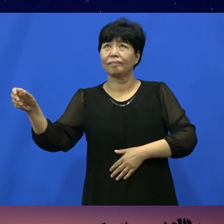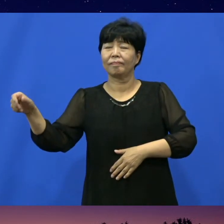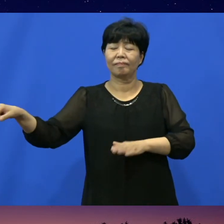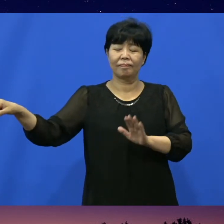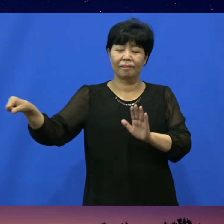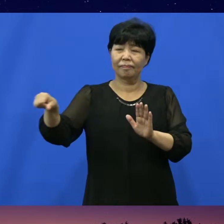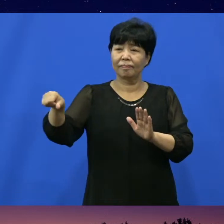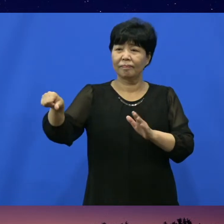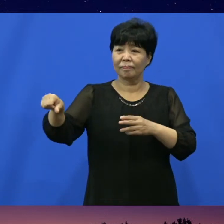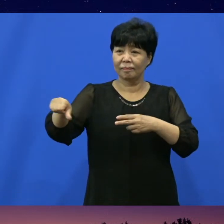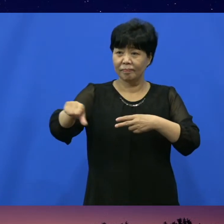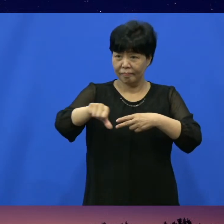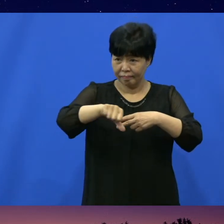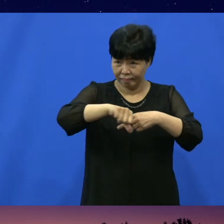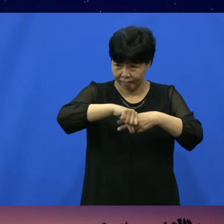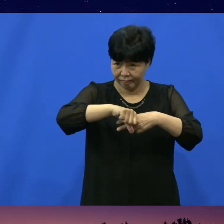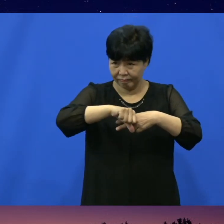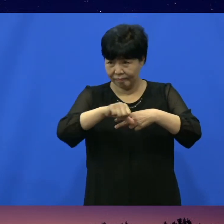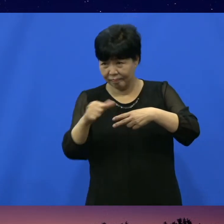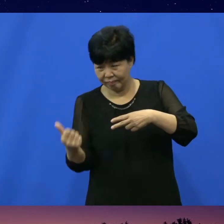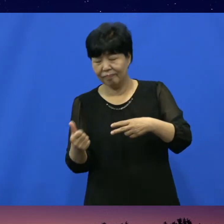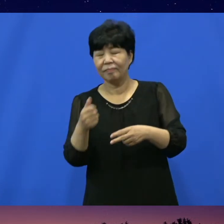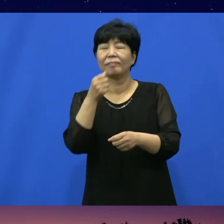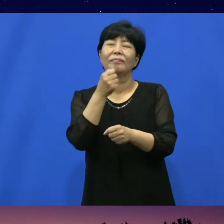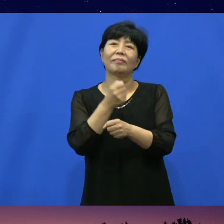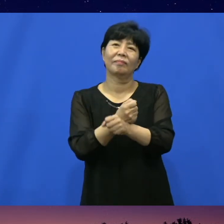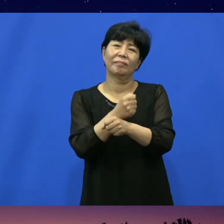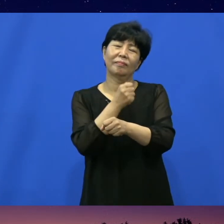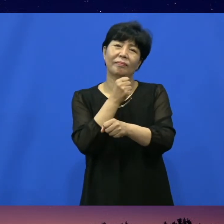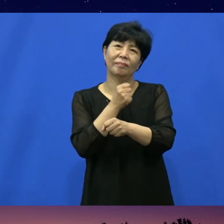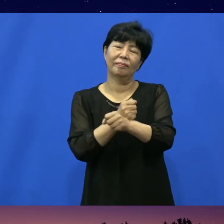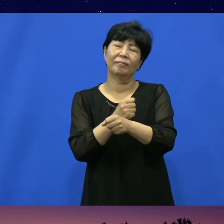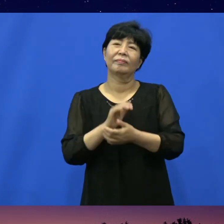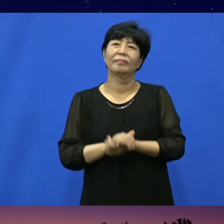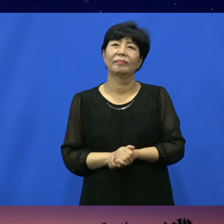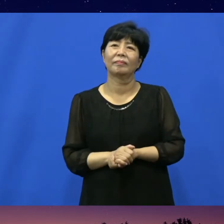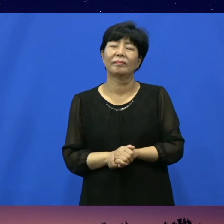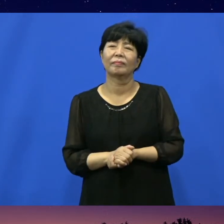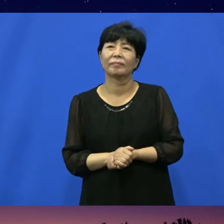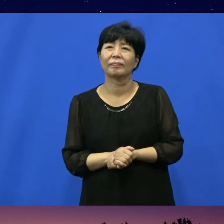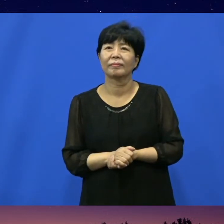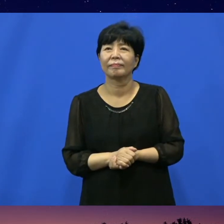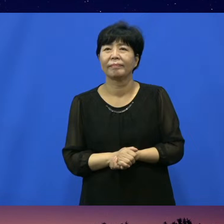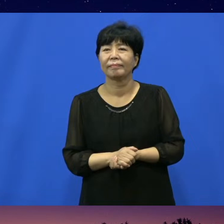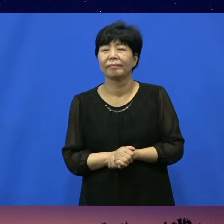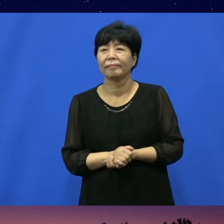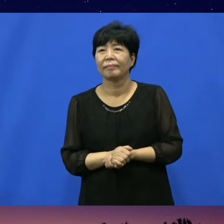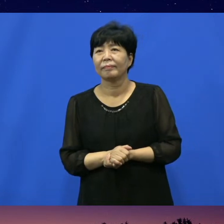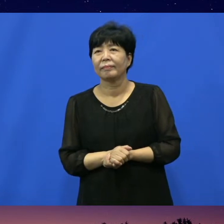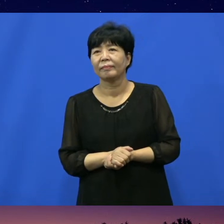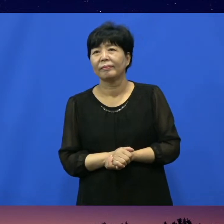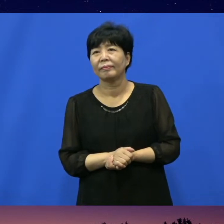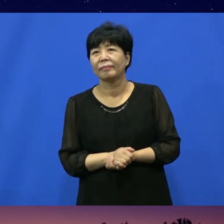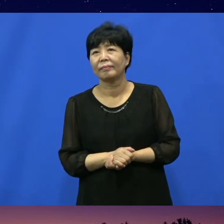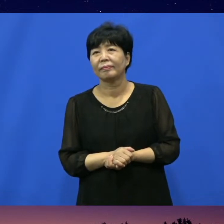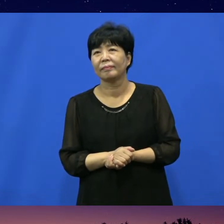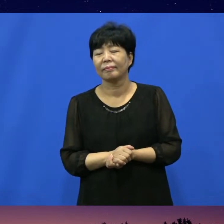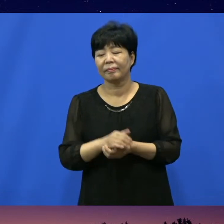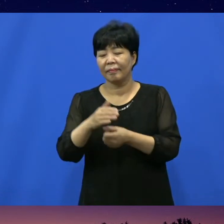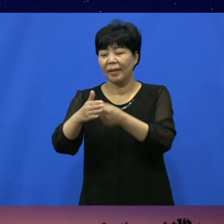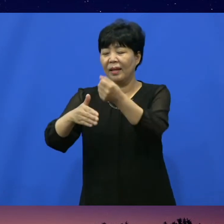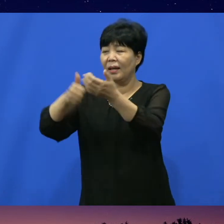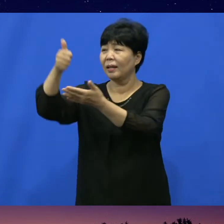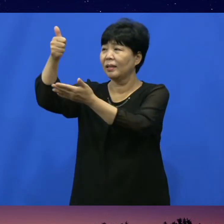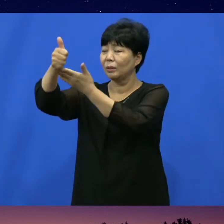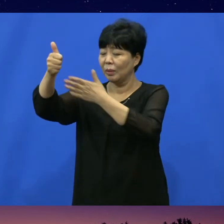그러므로 여러분, 하나님이 나를 사랑하셨다는 것은 우리의 삶에 너무너무 중요한 경험이에요. 하나님이